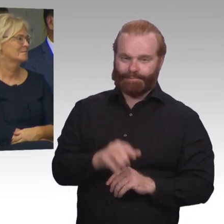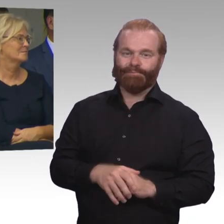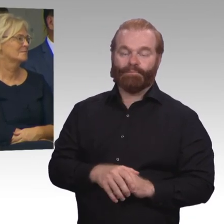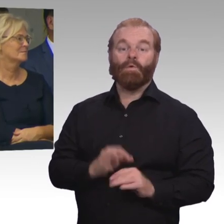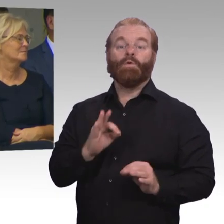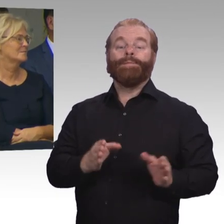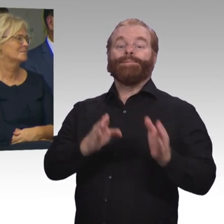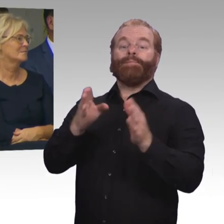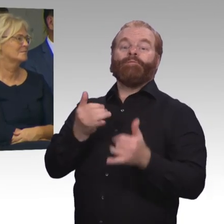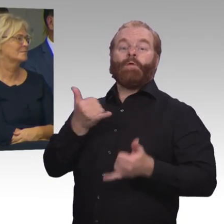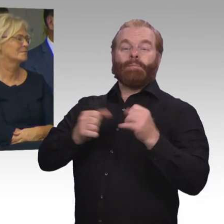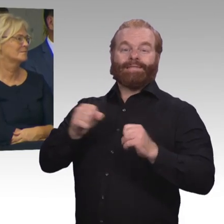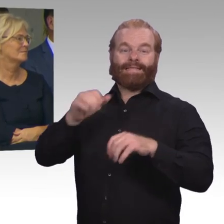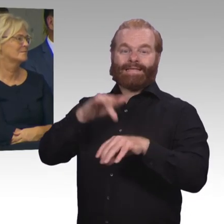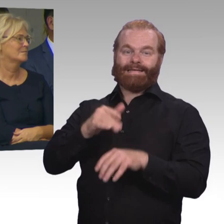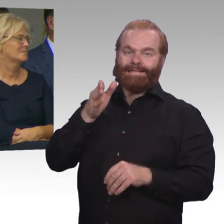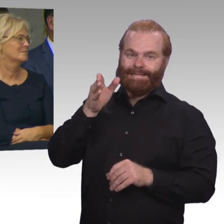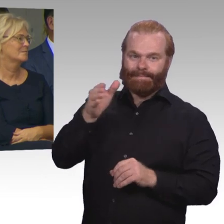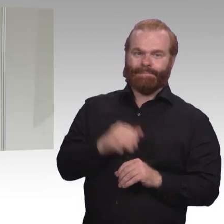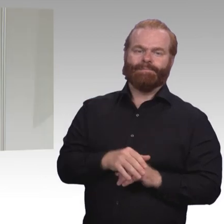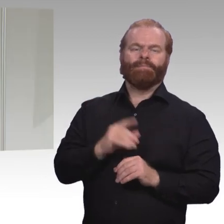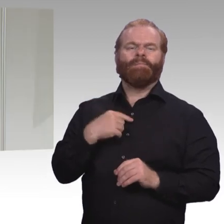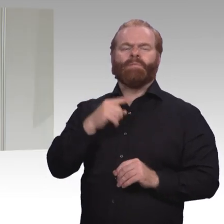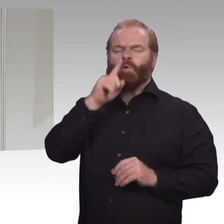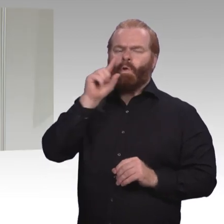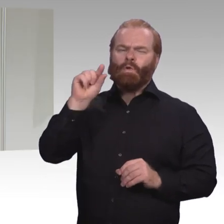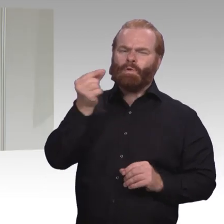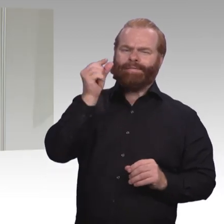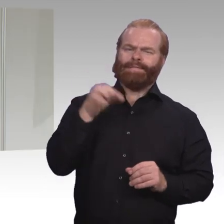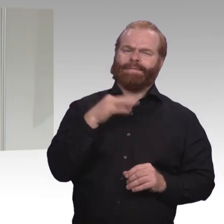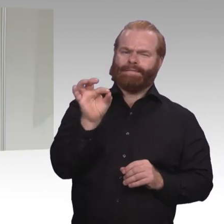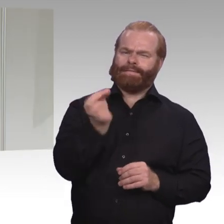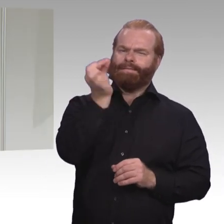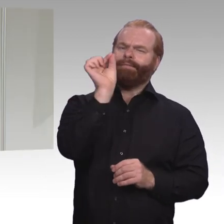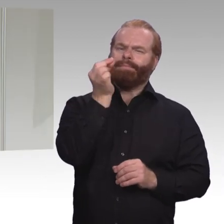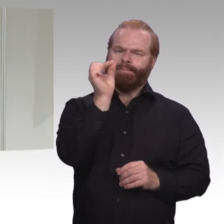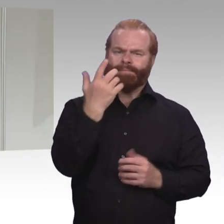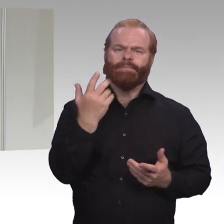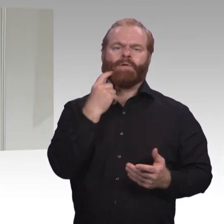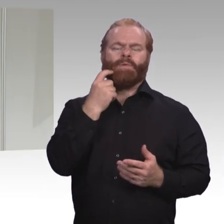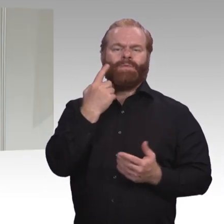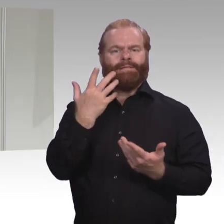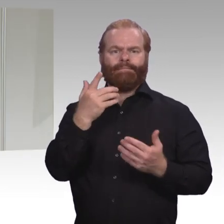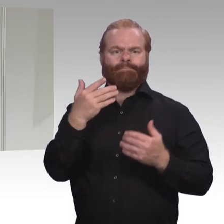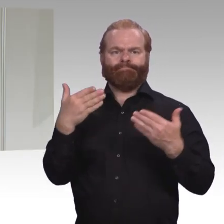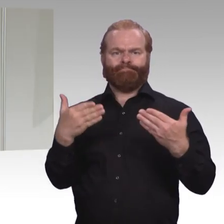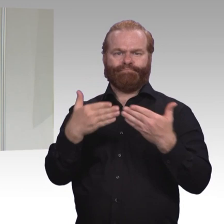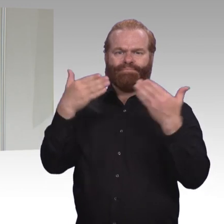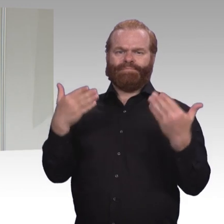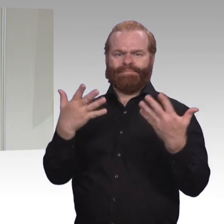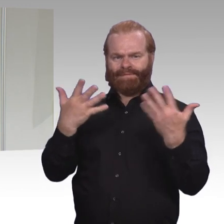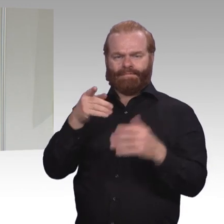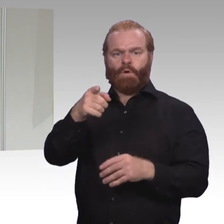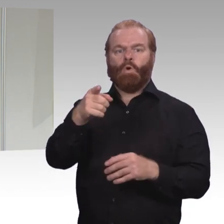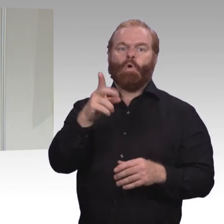uns ansprechen. Immer wieder hören wir, dass das Mandat des Irak oder des Bekämpfung des IS-Einsatzes verlängert werden soll.